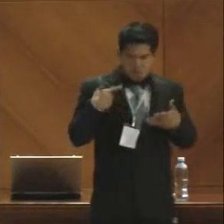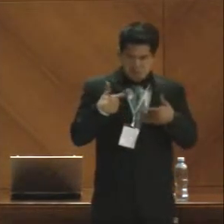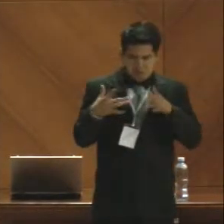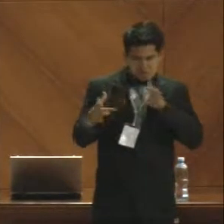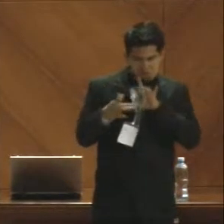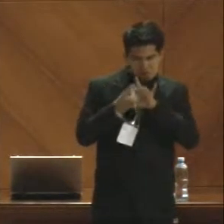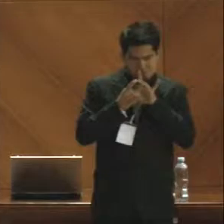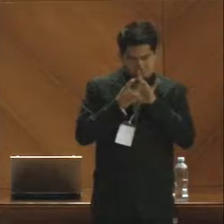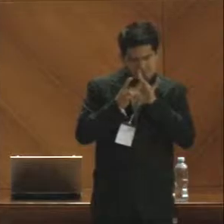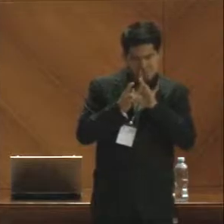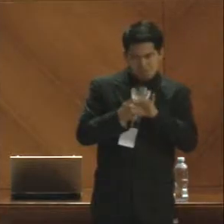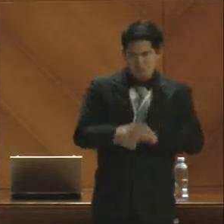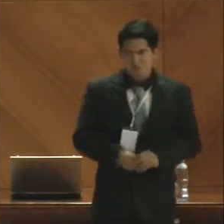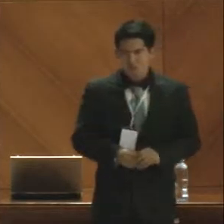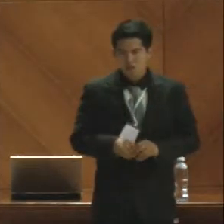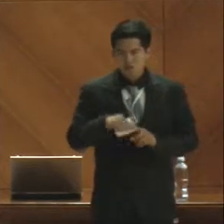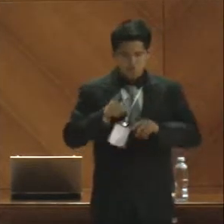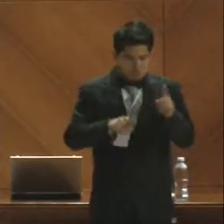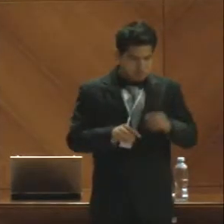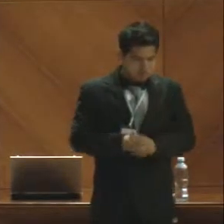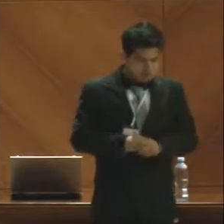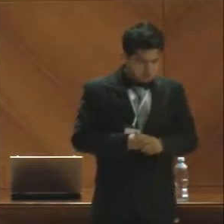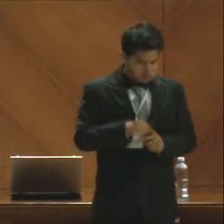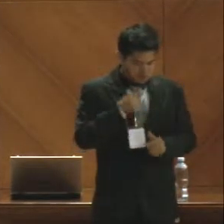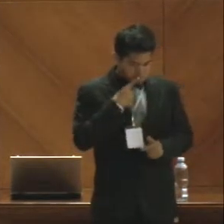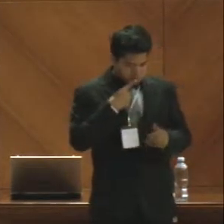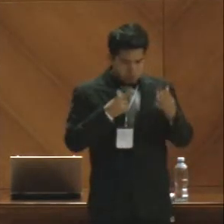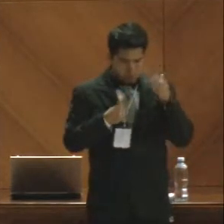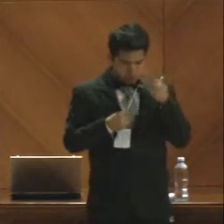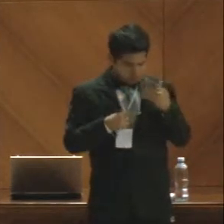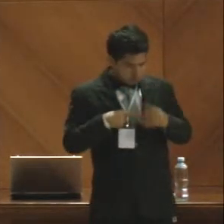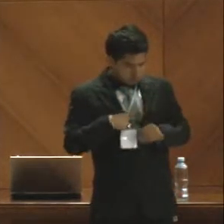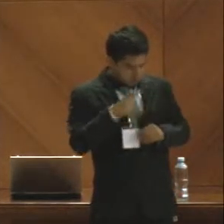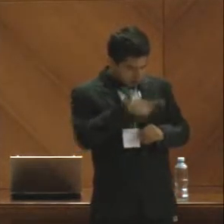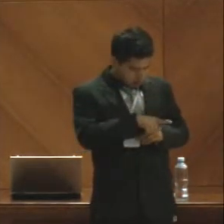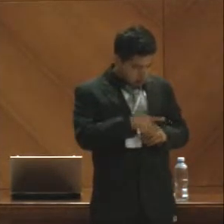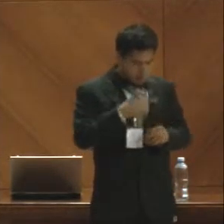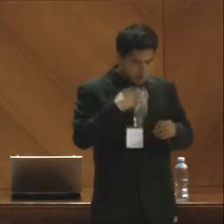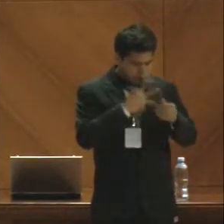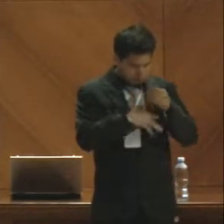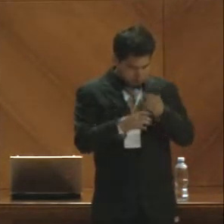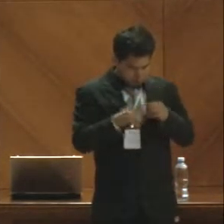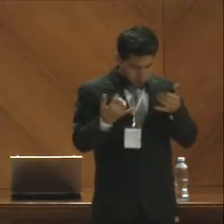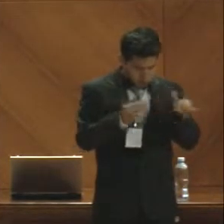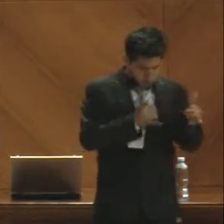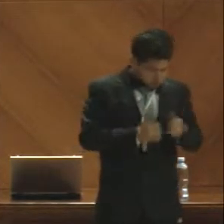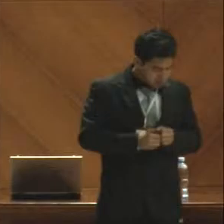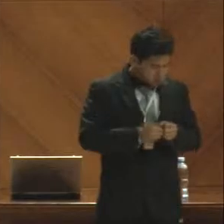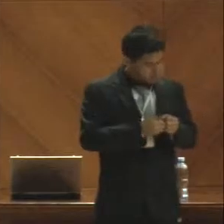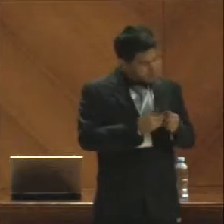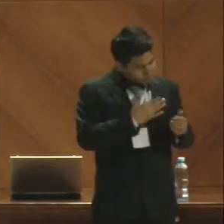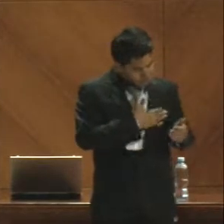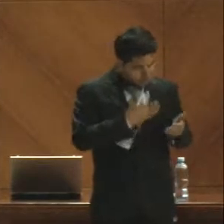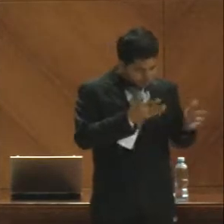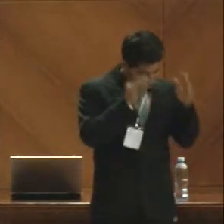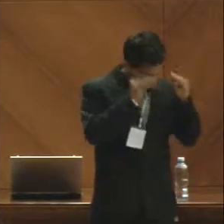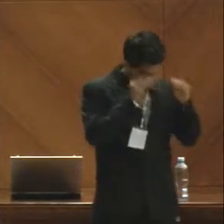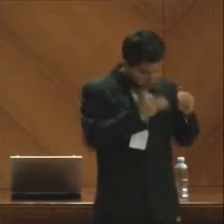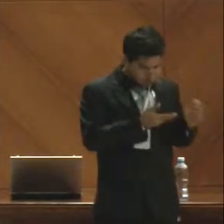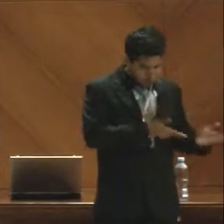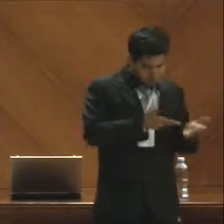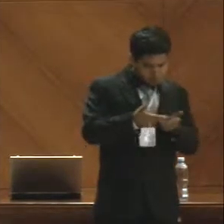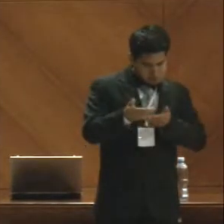si vemos que los niños no comparten los juguetes, nosotros como papás les enseñamos a compartir y así los hijos se llevan mejor.